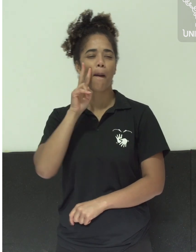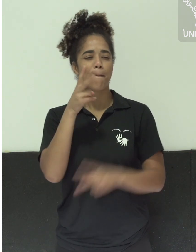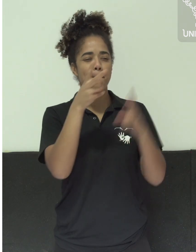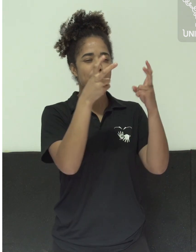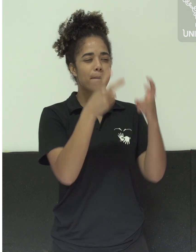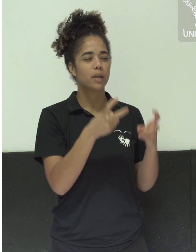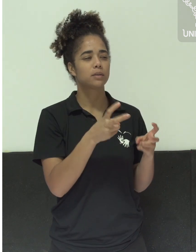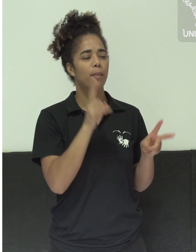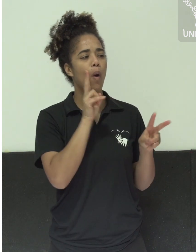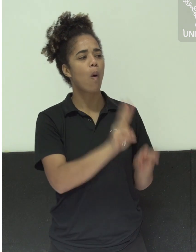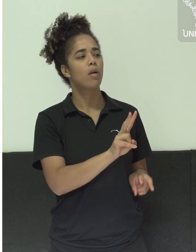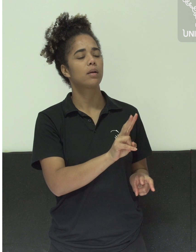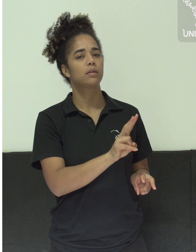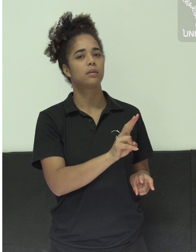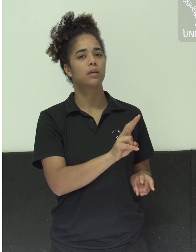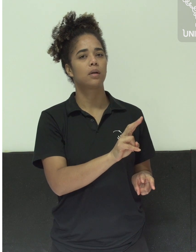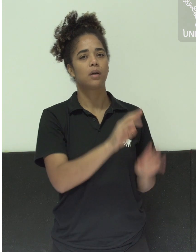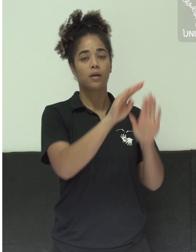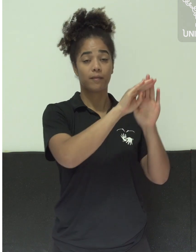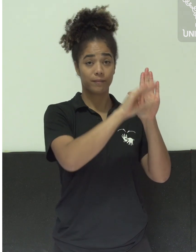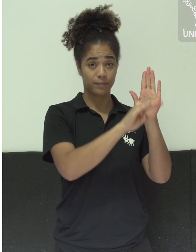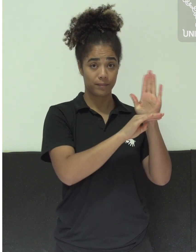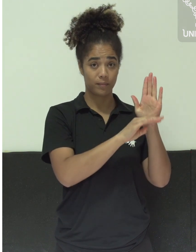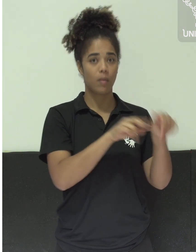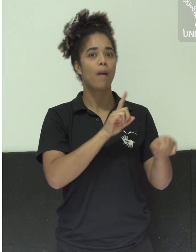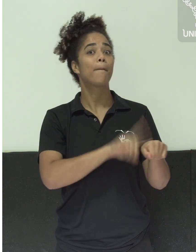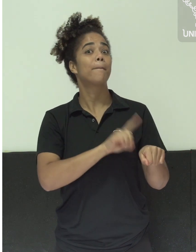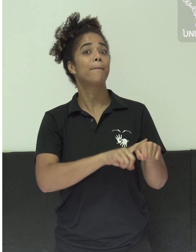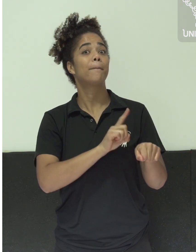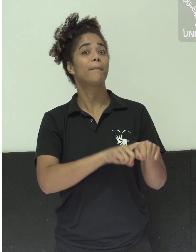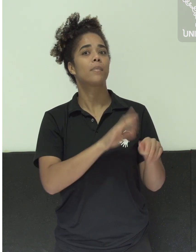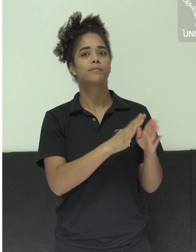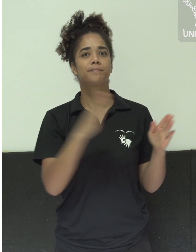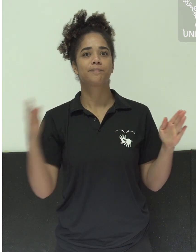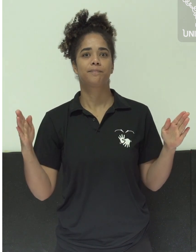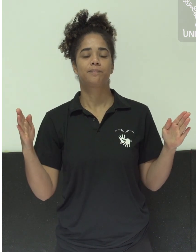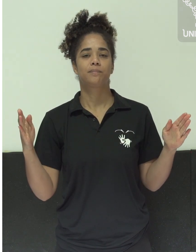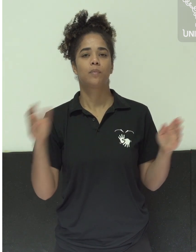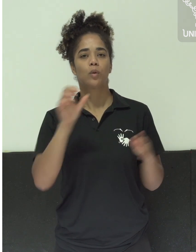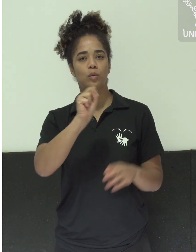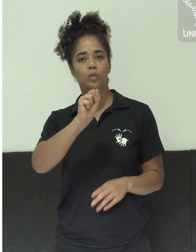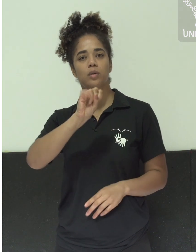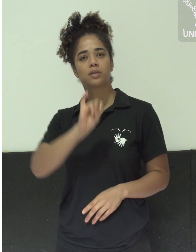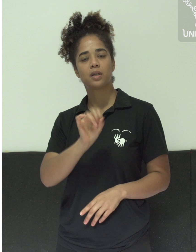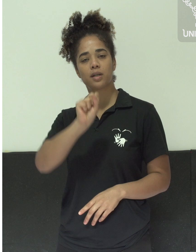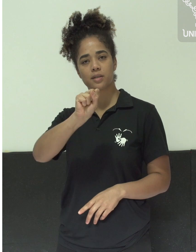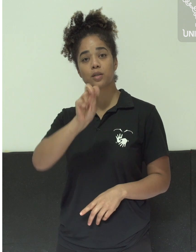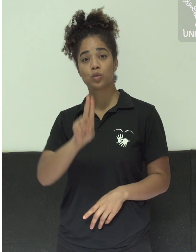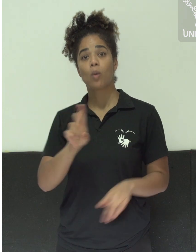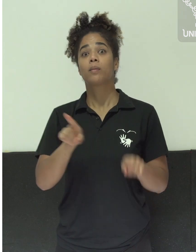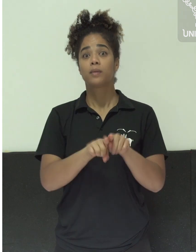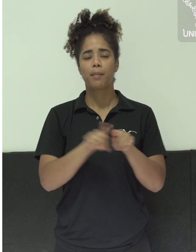prazos estabelecidos nas normas e regulamentam o SISU, bem como a verificação dos documentos exigidos